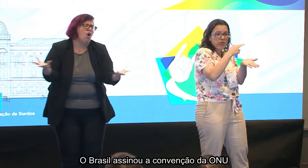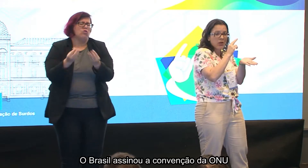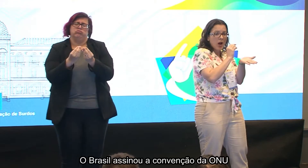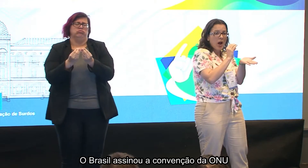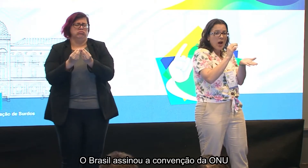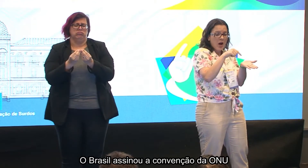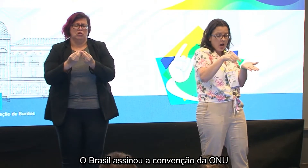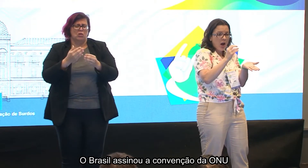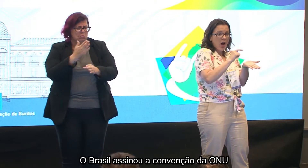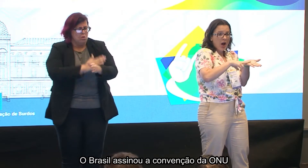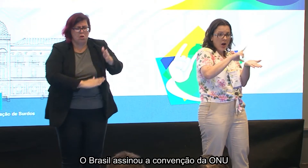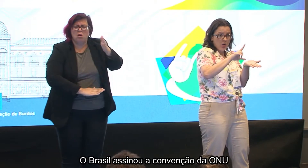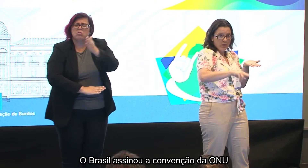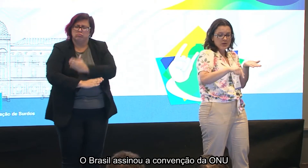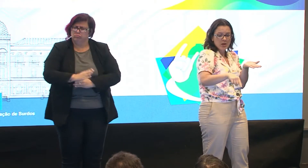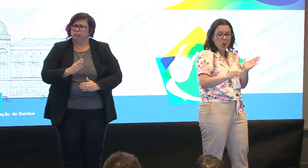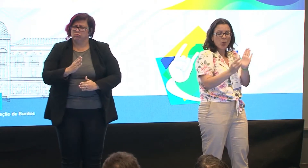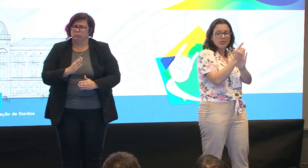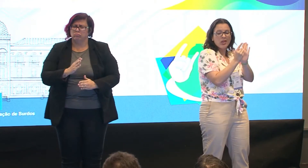Brasil assinou a Convenção da ONU,